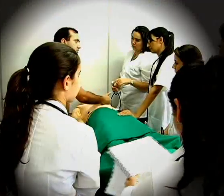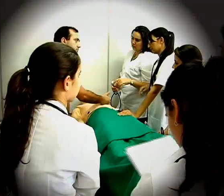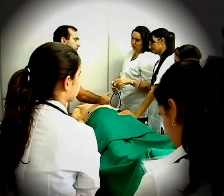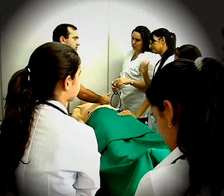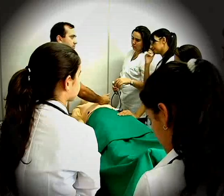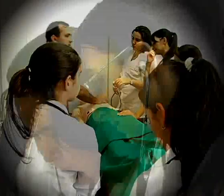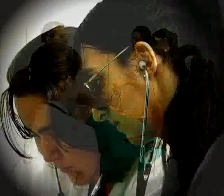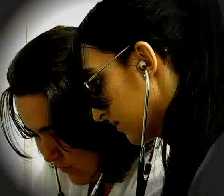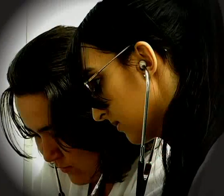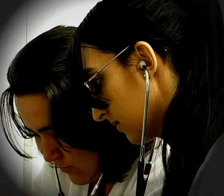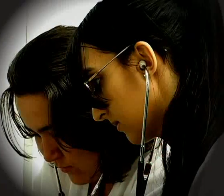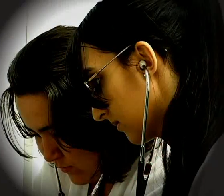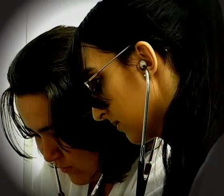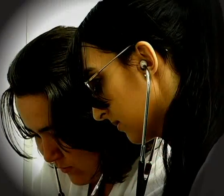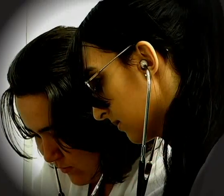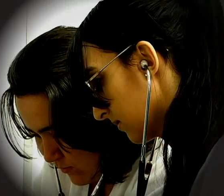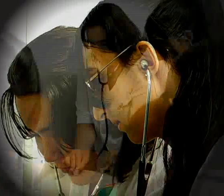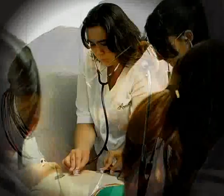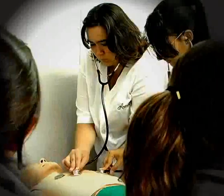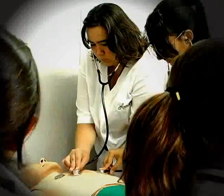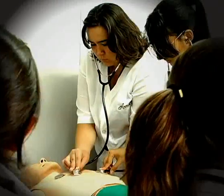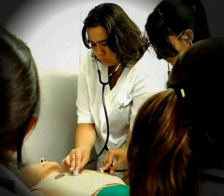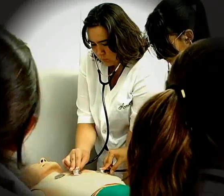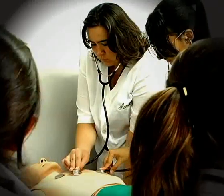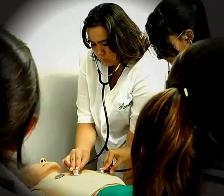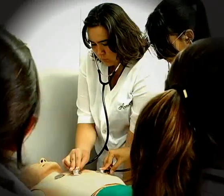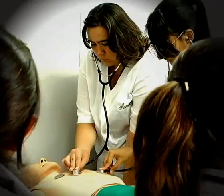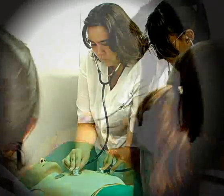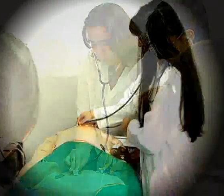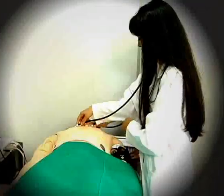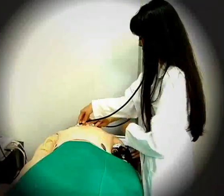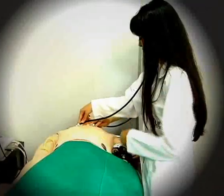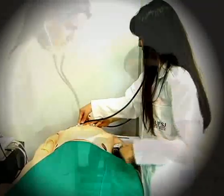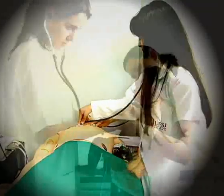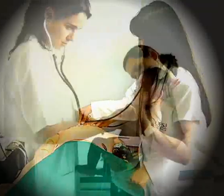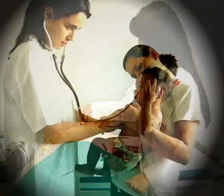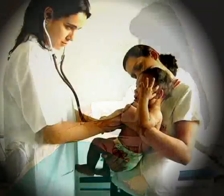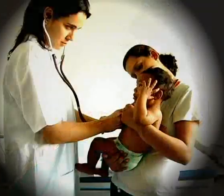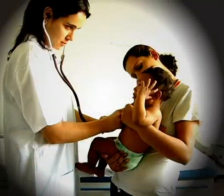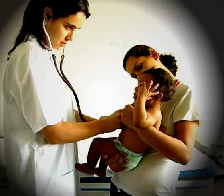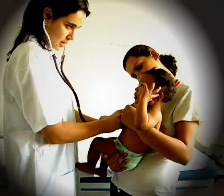contribuir para que o atendimento aos pacientes sejam cada vez mais humanizados.